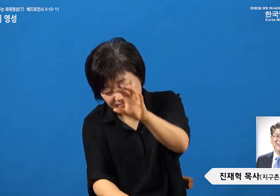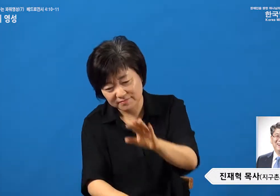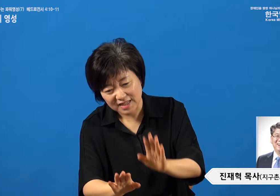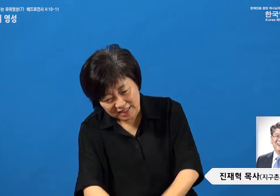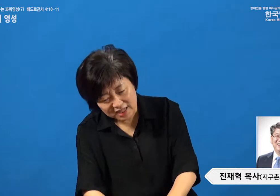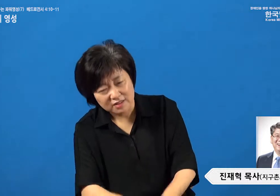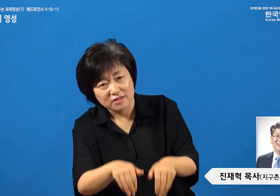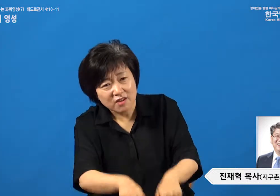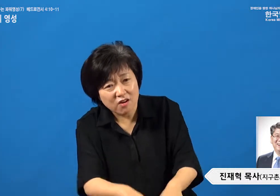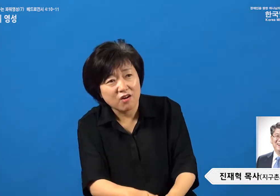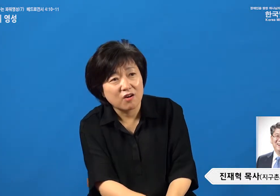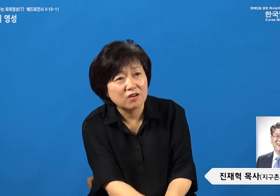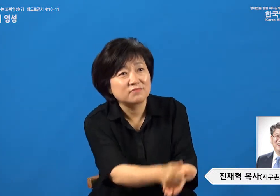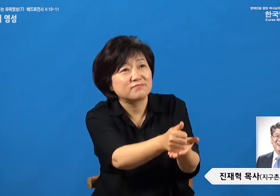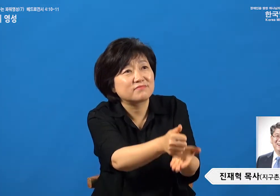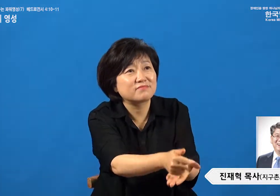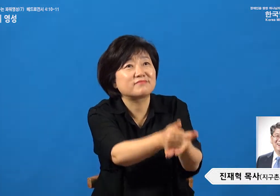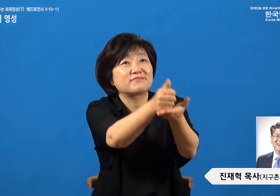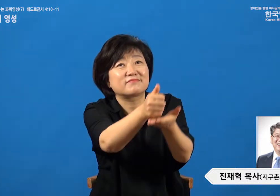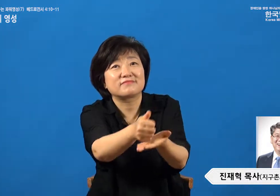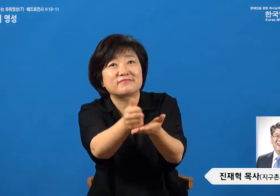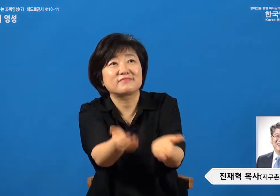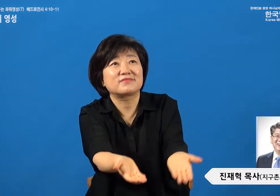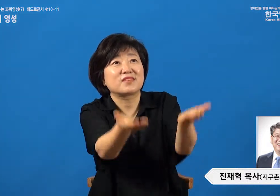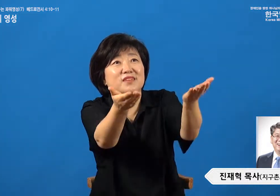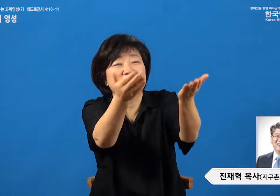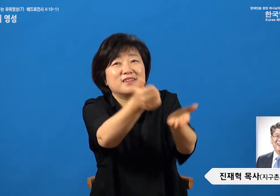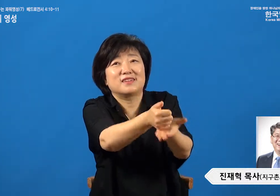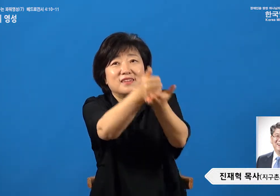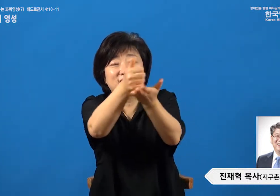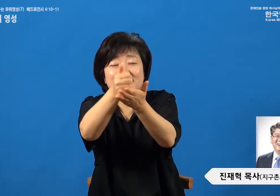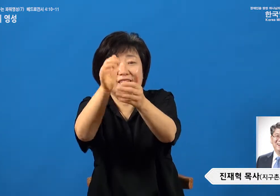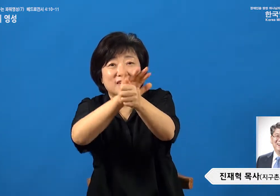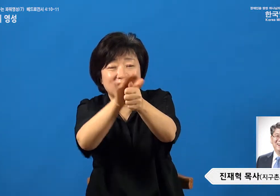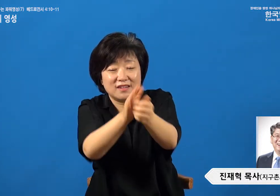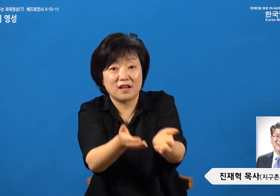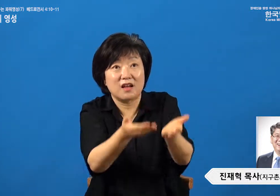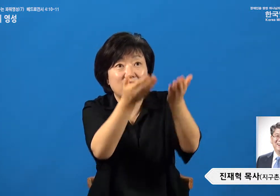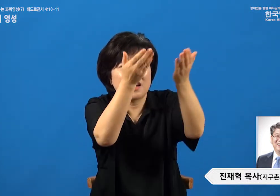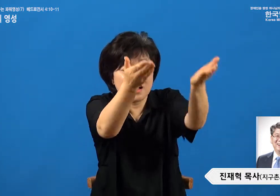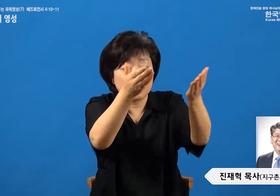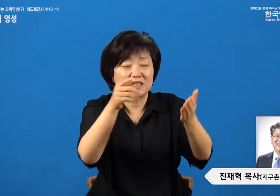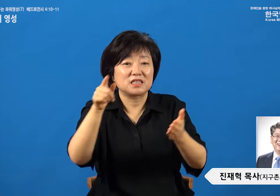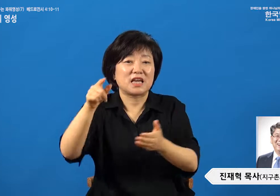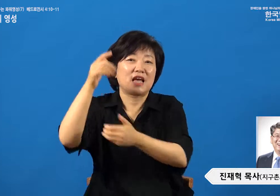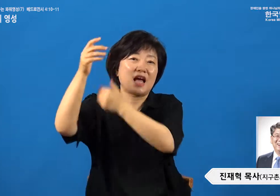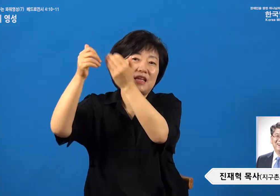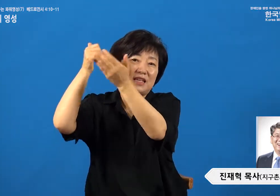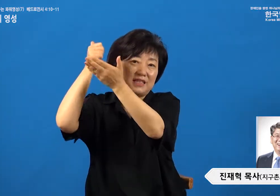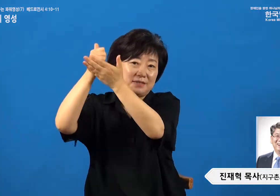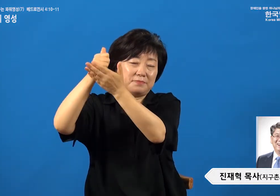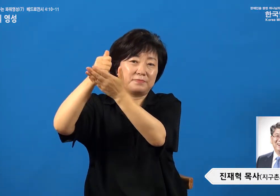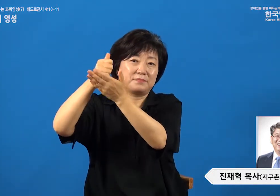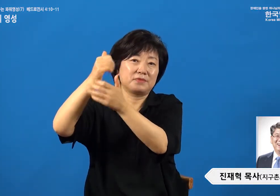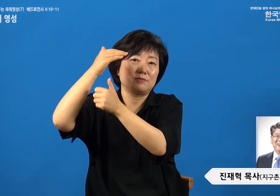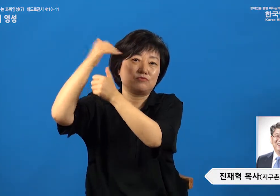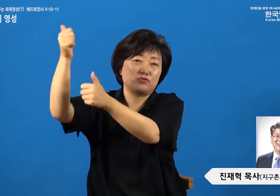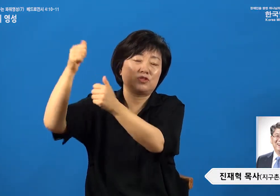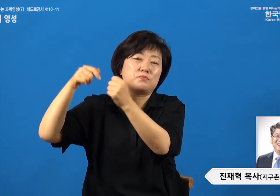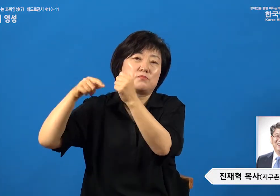봉사하라. 이것이 너희의 진정한 행복이고 삶의 이유고 하나님의 목적이고